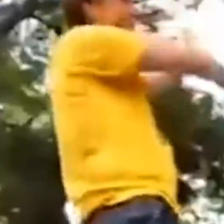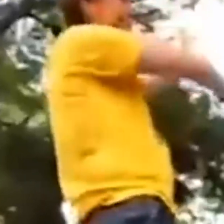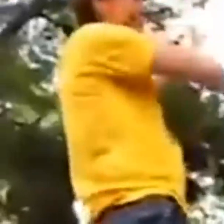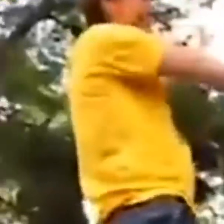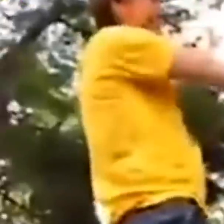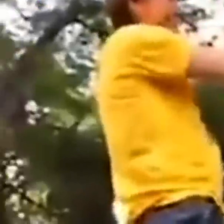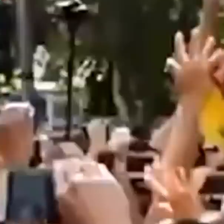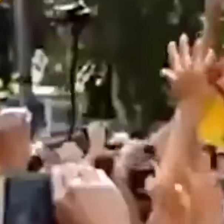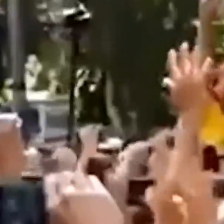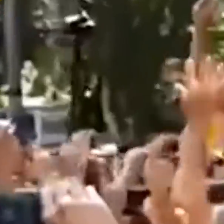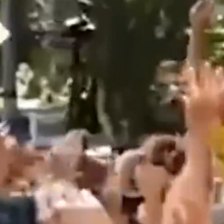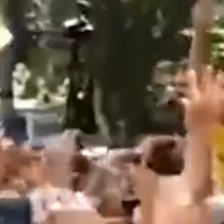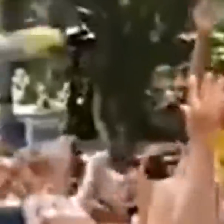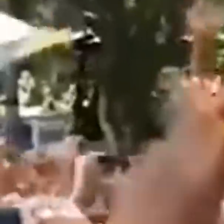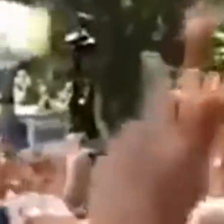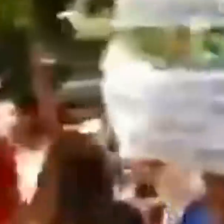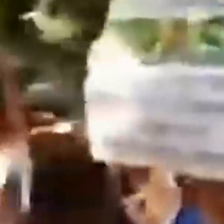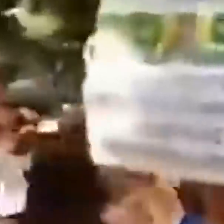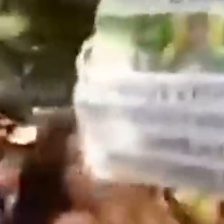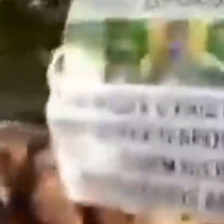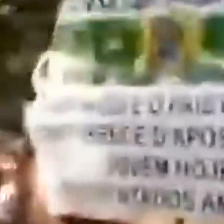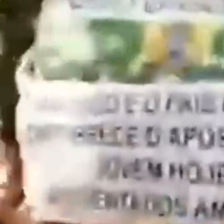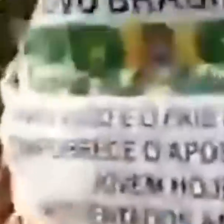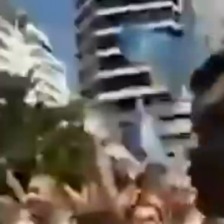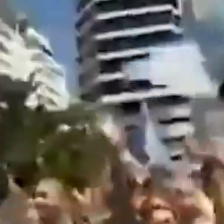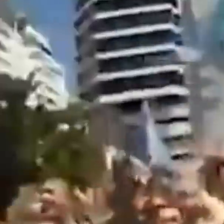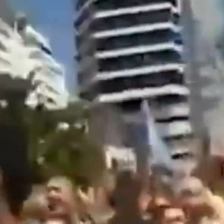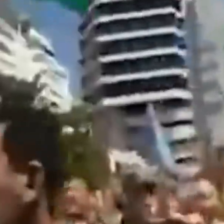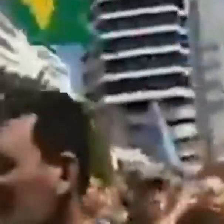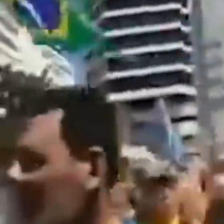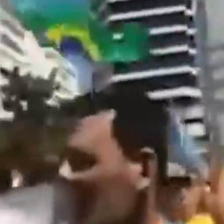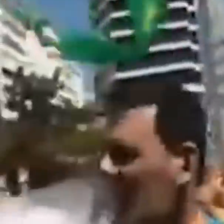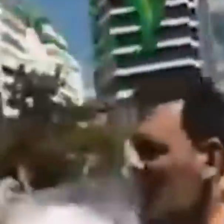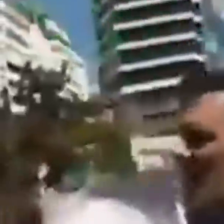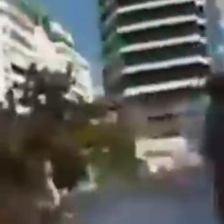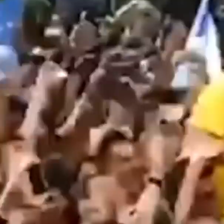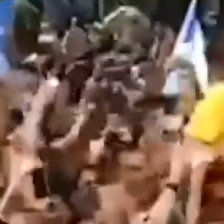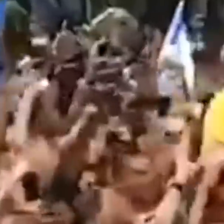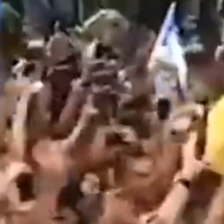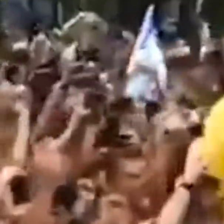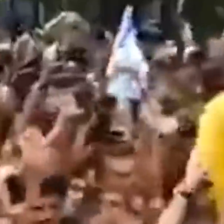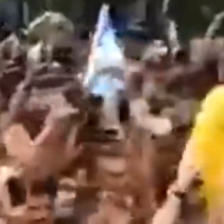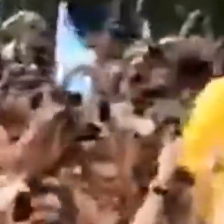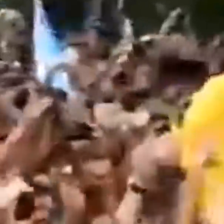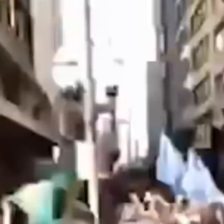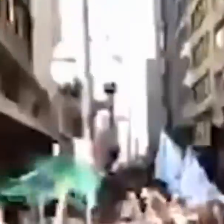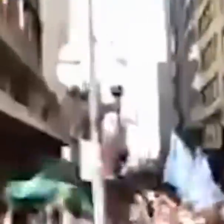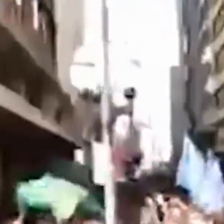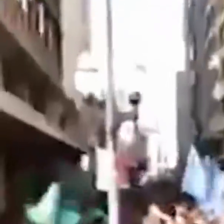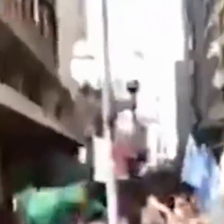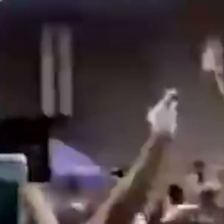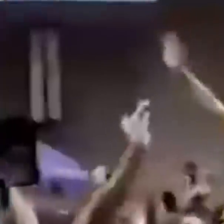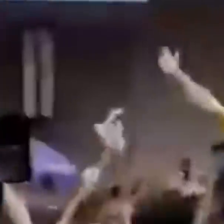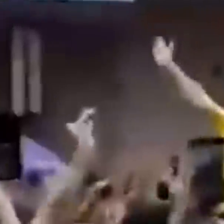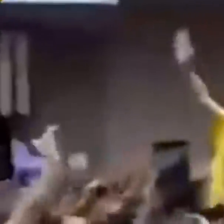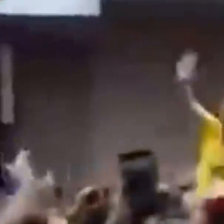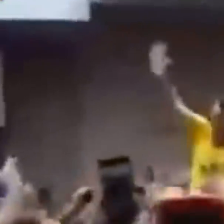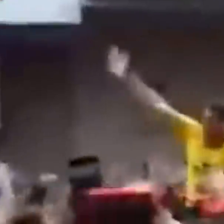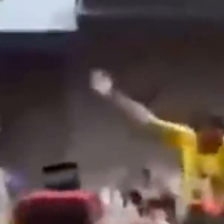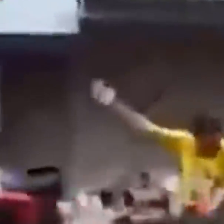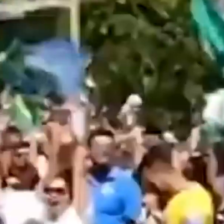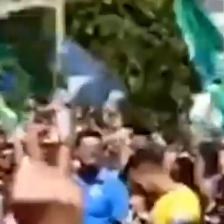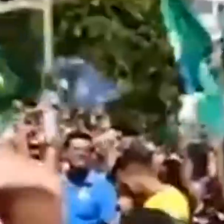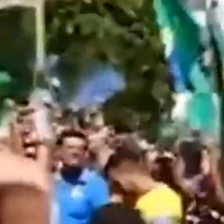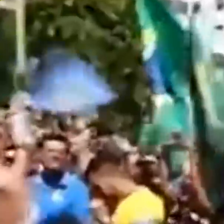é Bolsonaro, o Bahia e o Palmeiras é Bolsonaro, e a minha Paraíba é Bolsonaro, o carioca, gente, é Bolsonaro, o mineiro e